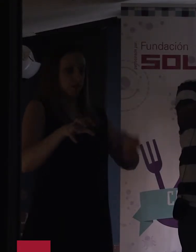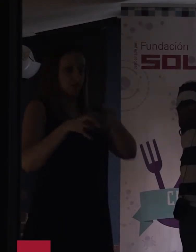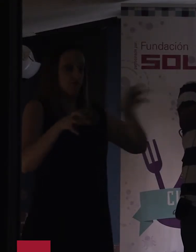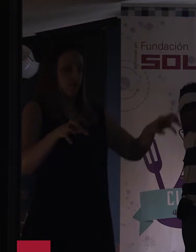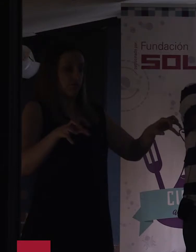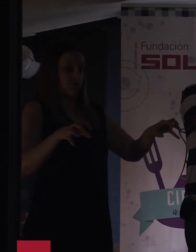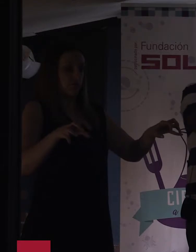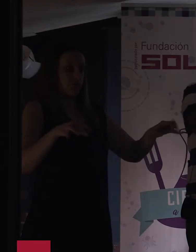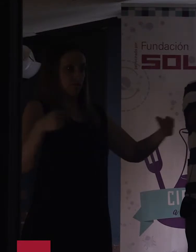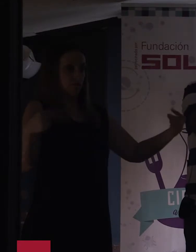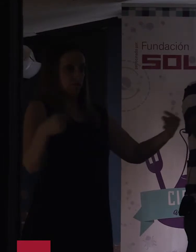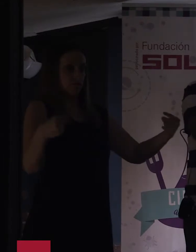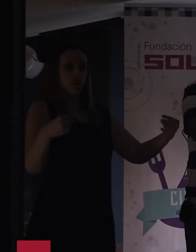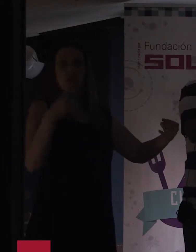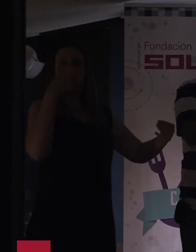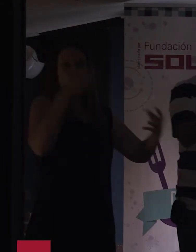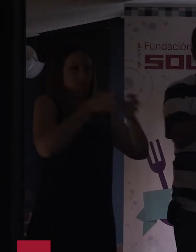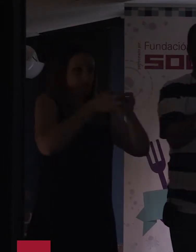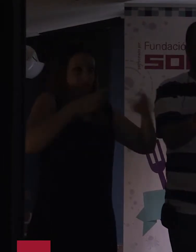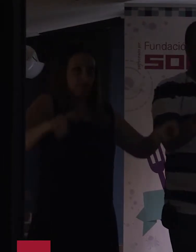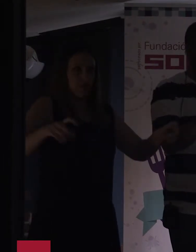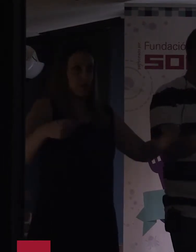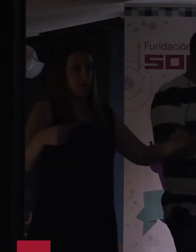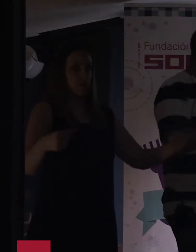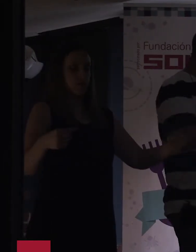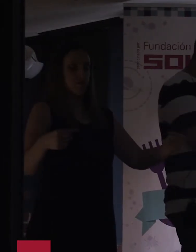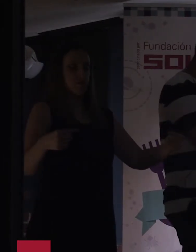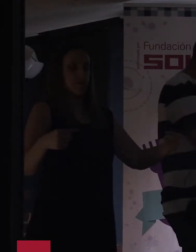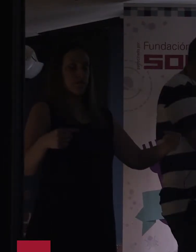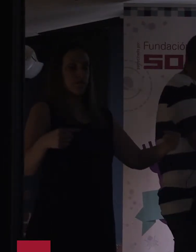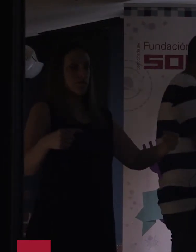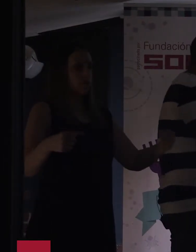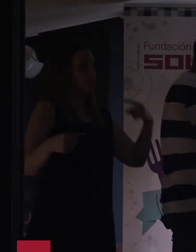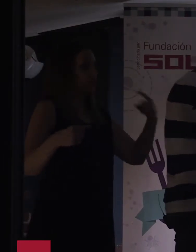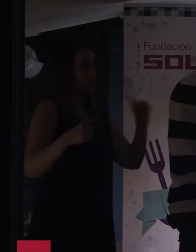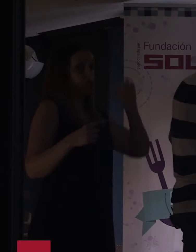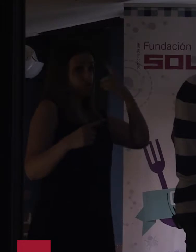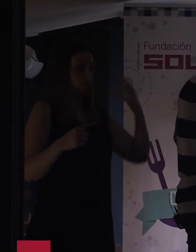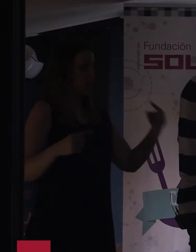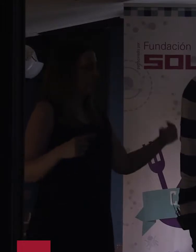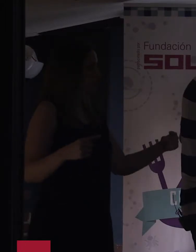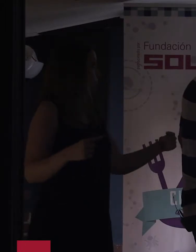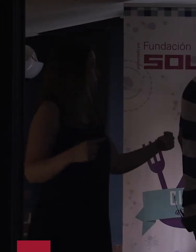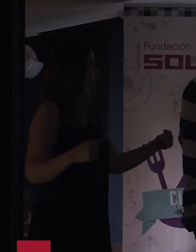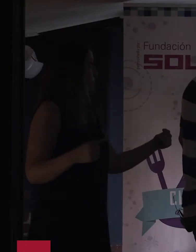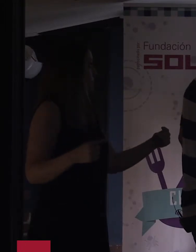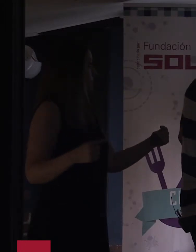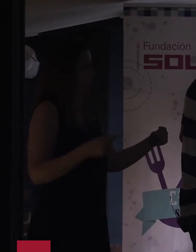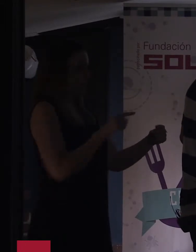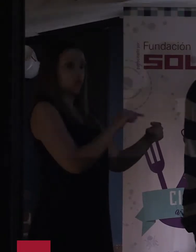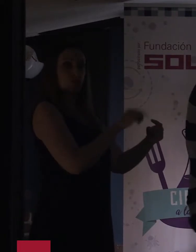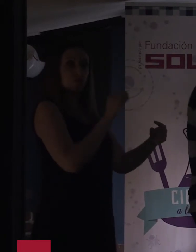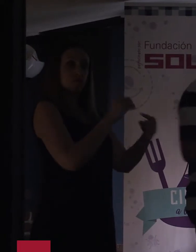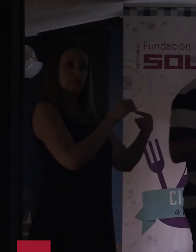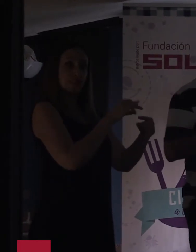aquí. 2 secciones completamente separadas. En una de las secciones pondremos nuestro